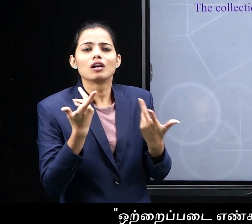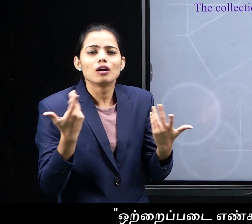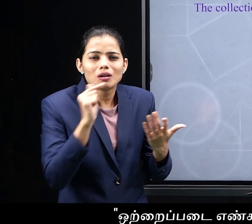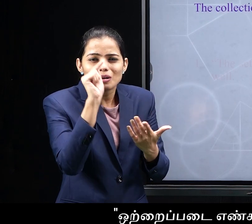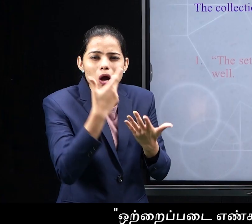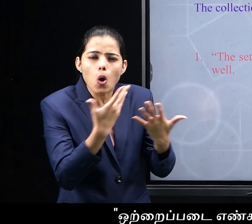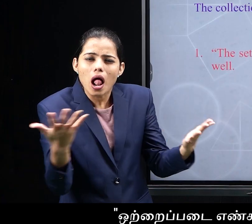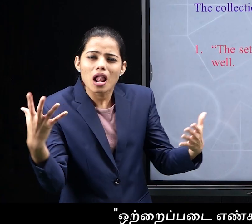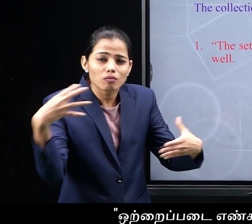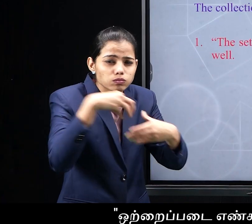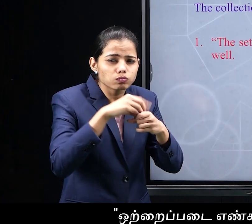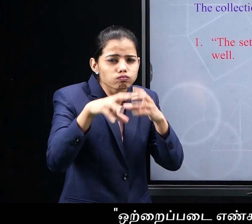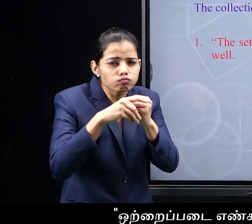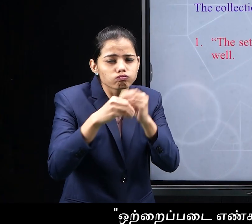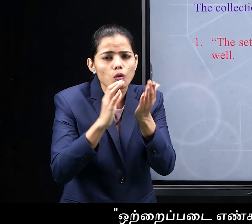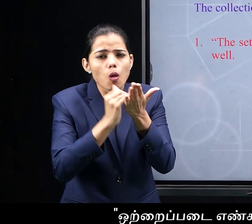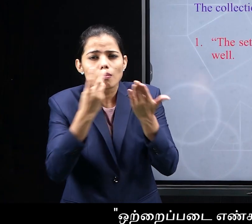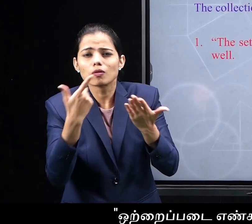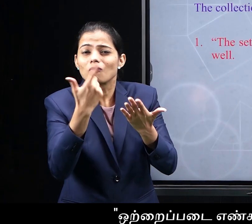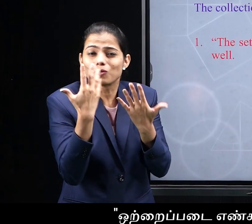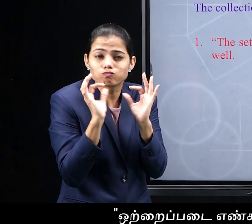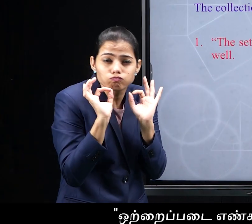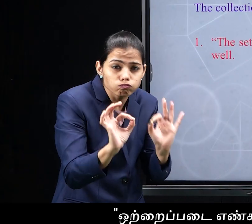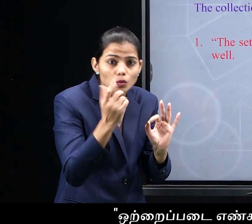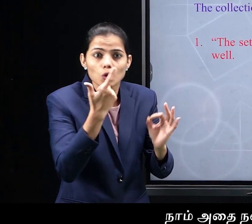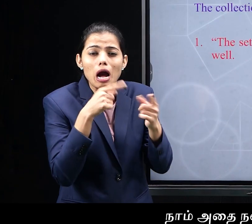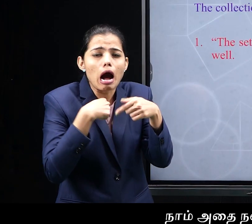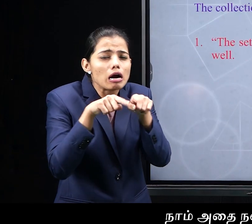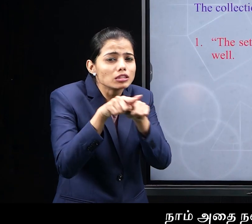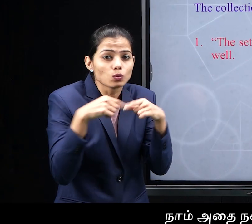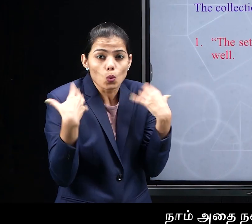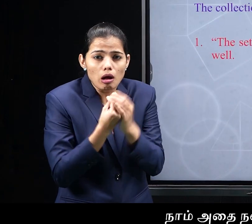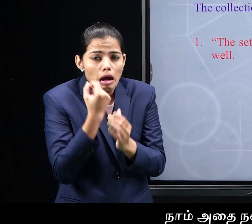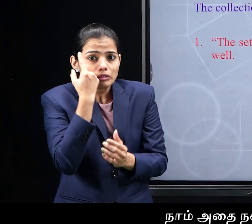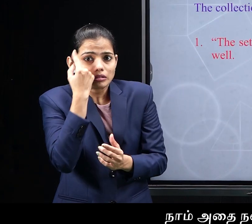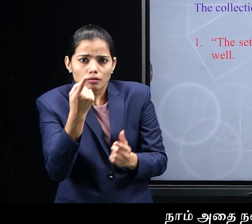1. ஒற்றைப்படை எண்களின் கணம் ஒரு சிறந்த விளக்கம். நாம் அதை நன்கு புரிந்துகொள்கிறோம்.